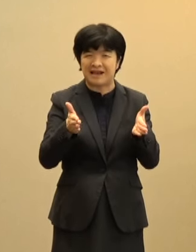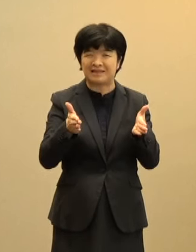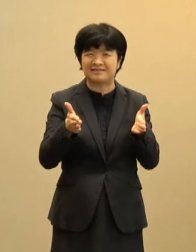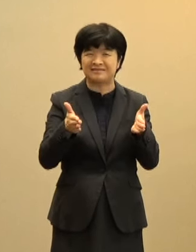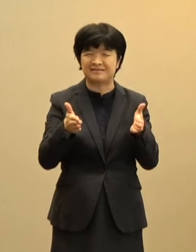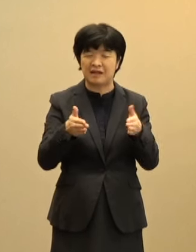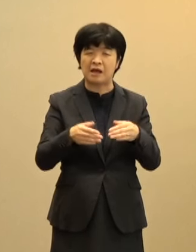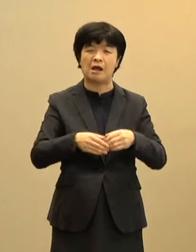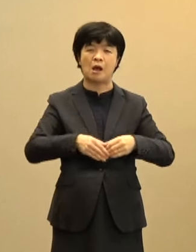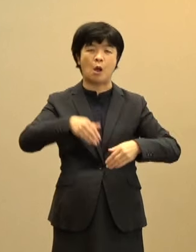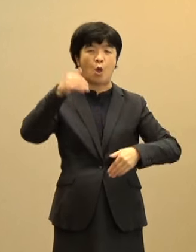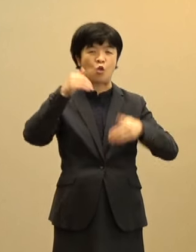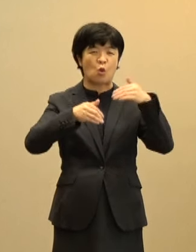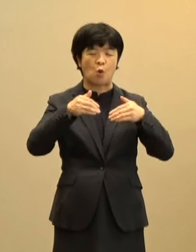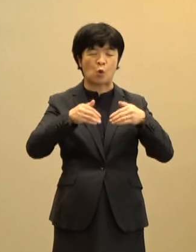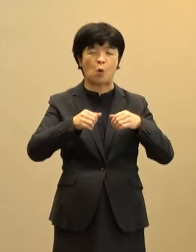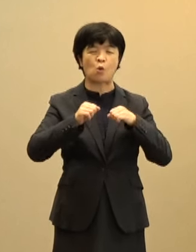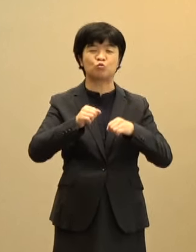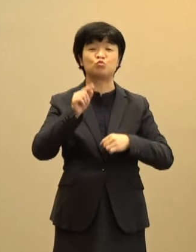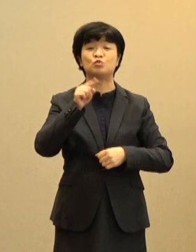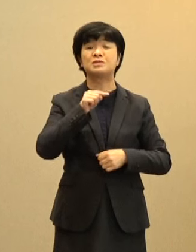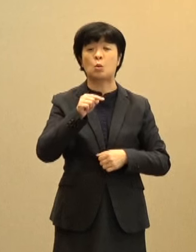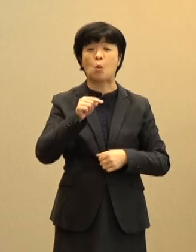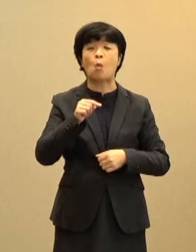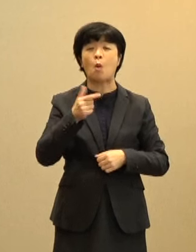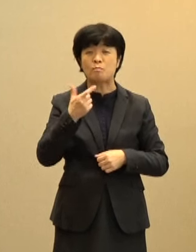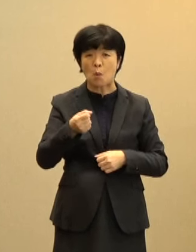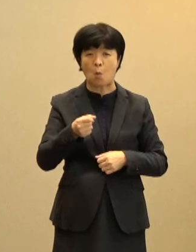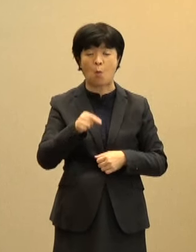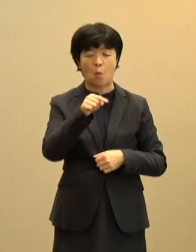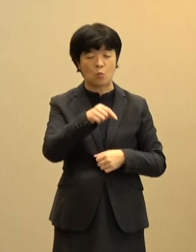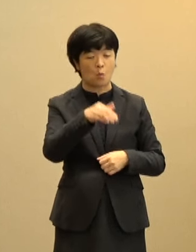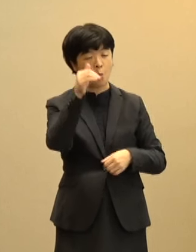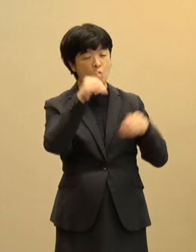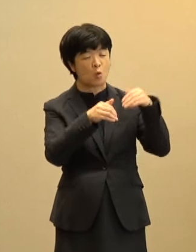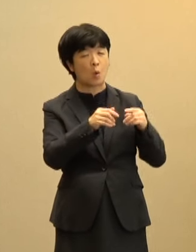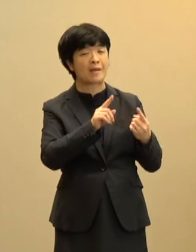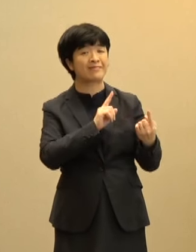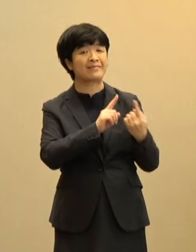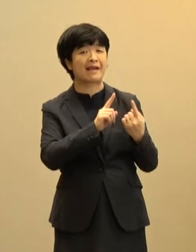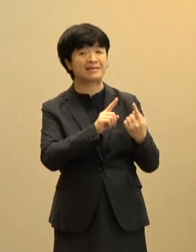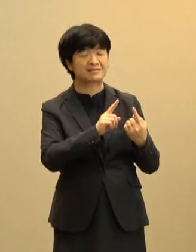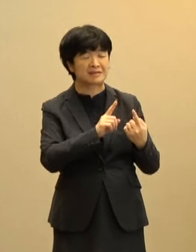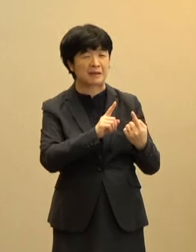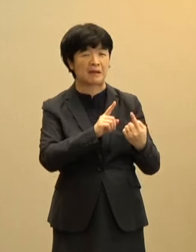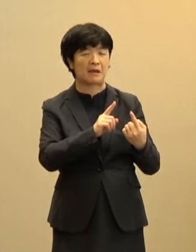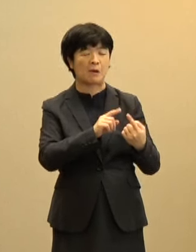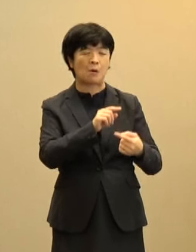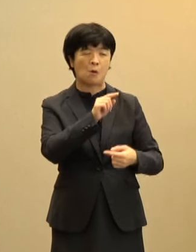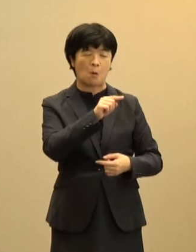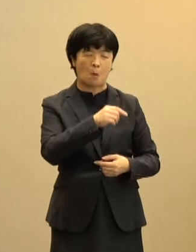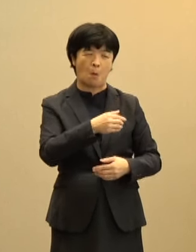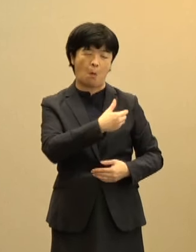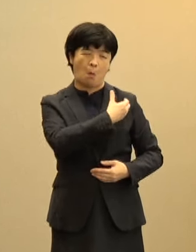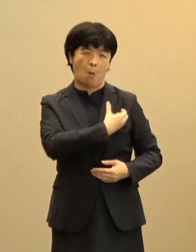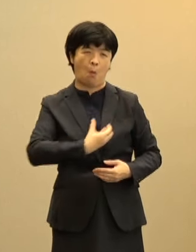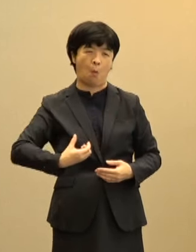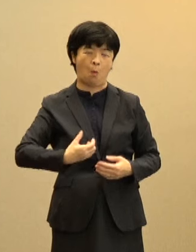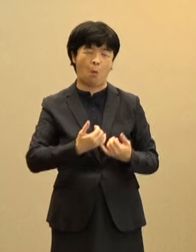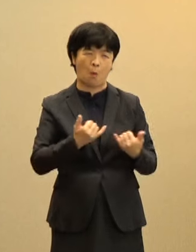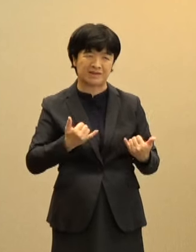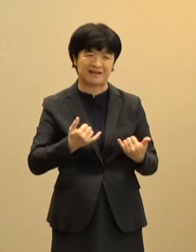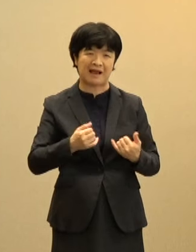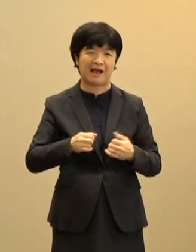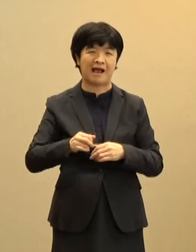する方、有権者の方々もですね、なかなかこう東京に対するですね、こう比較、それぞれの候補者や政党の訴え